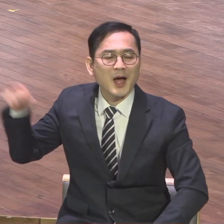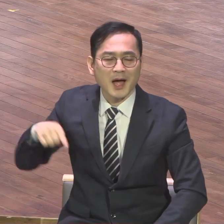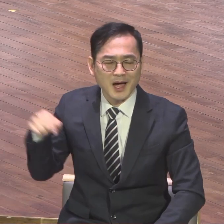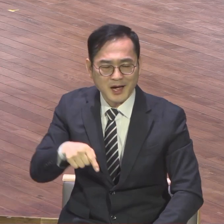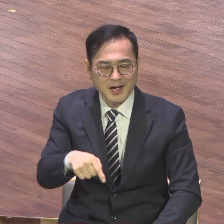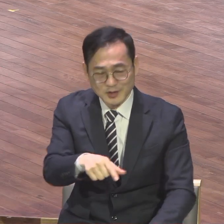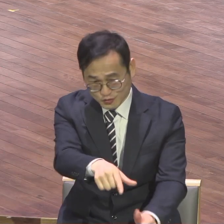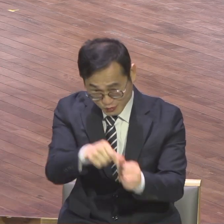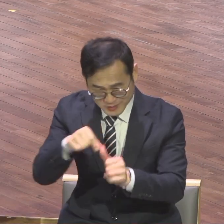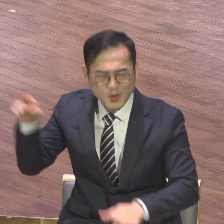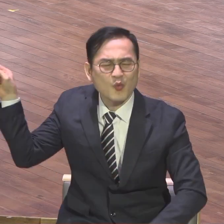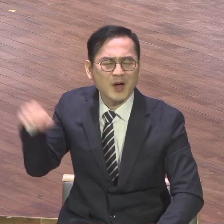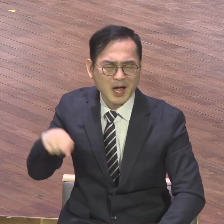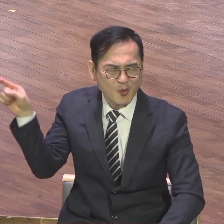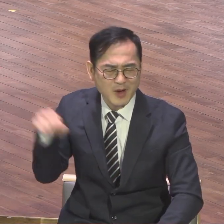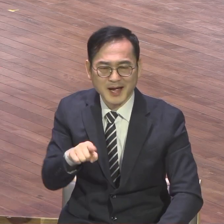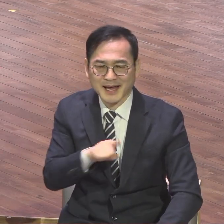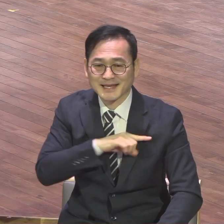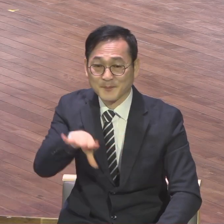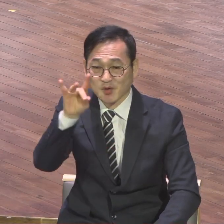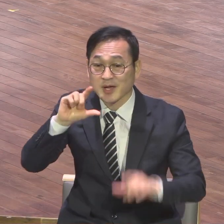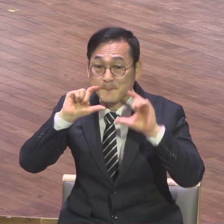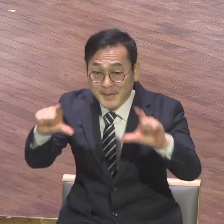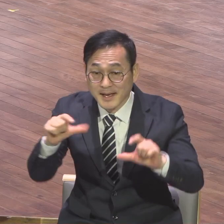오셨다라고 하는 것을 제일 먼저